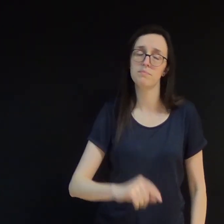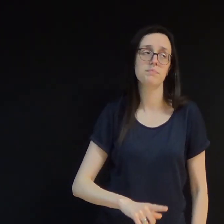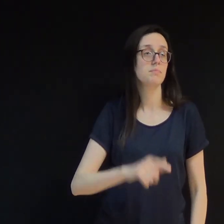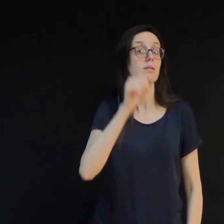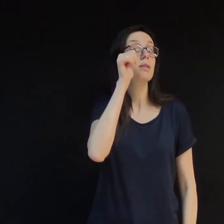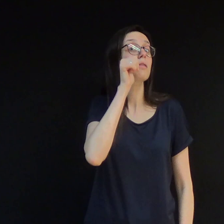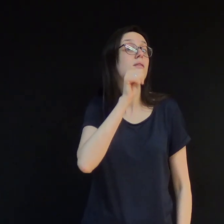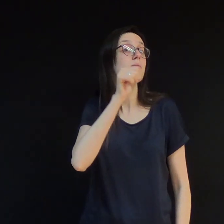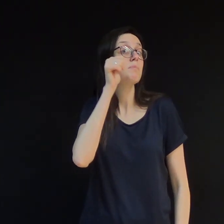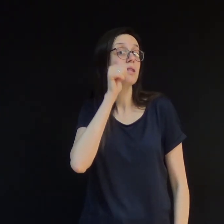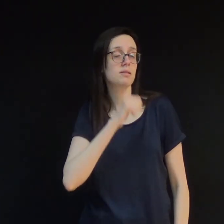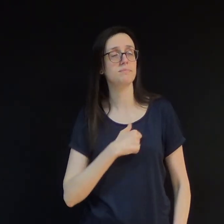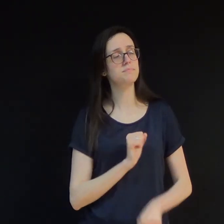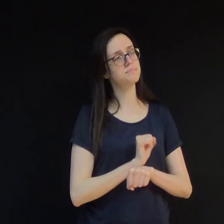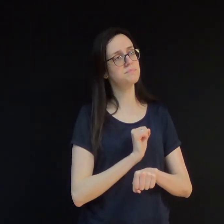pedir um copo de água